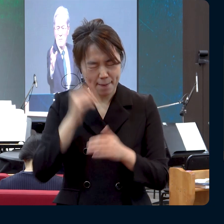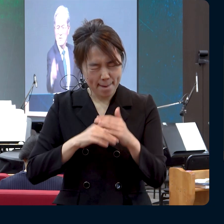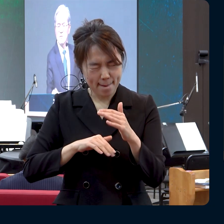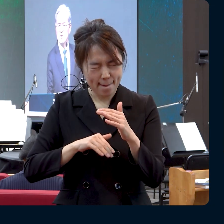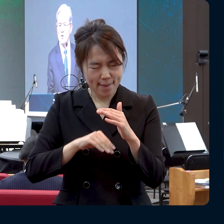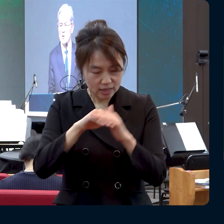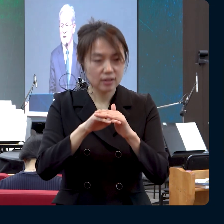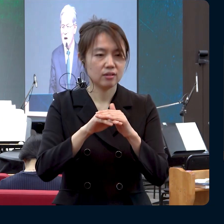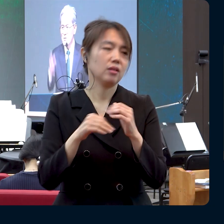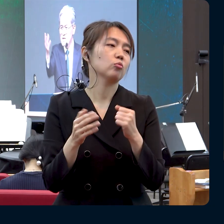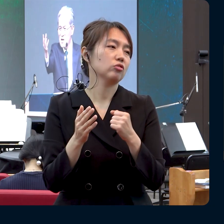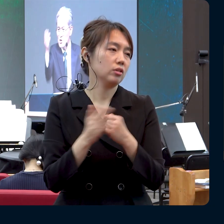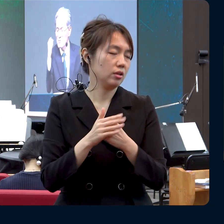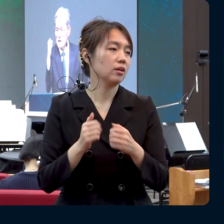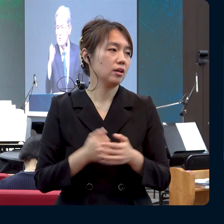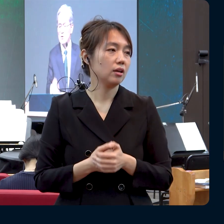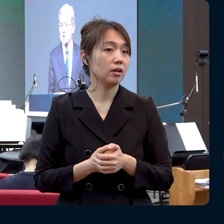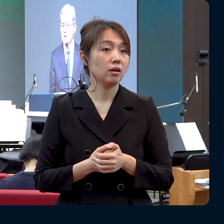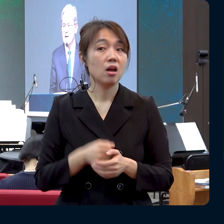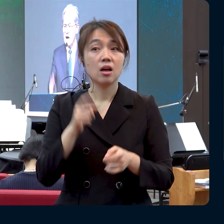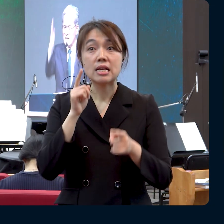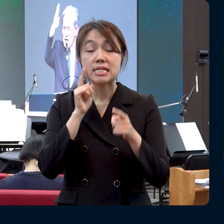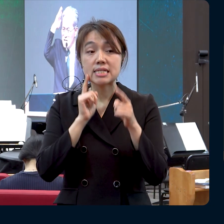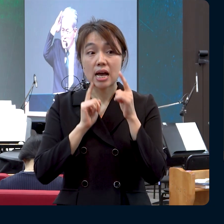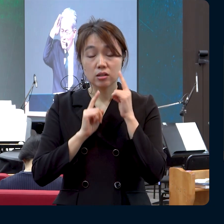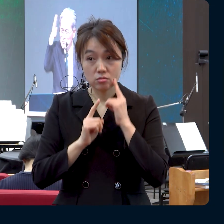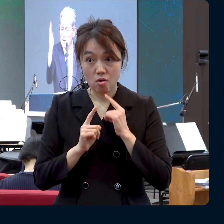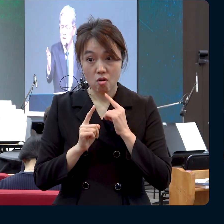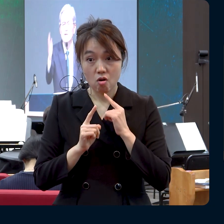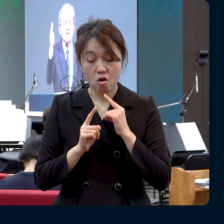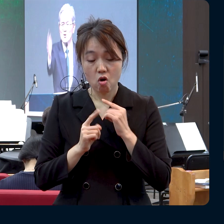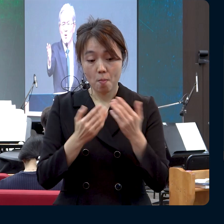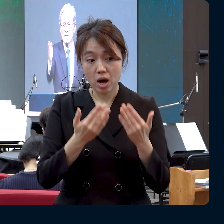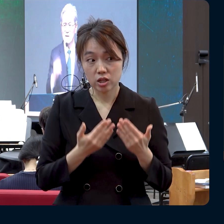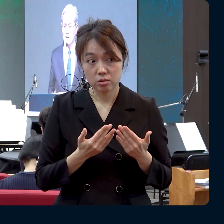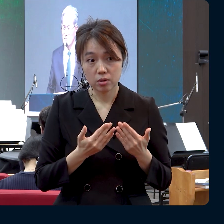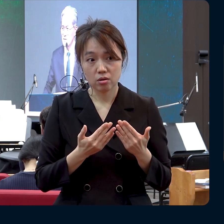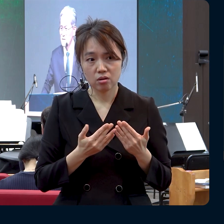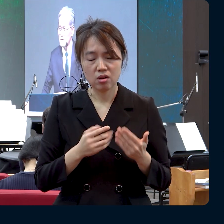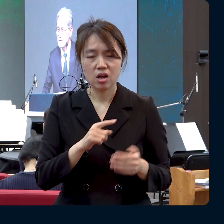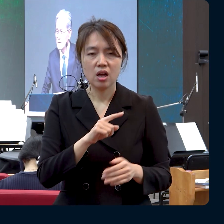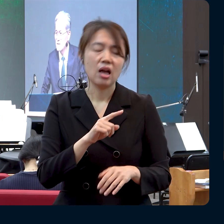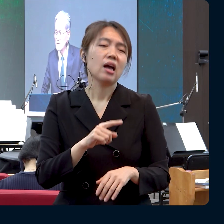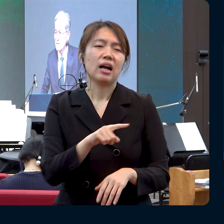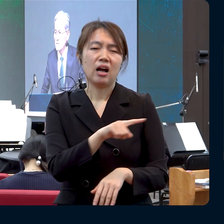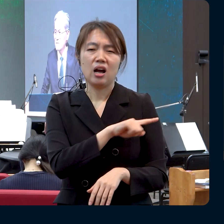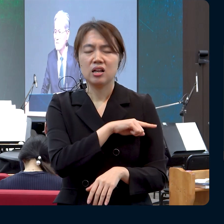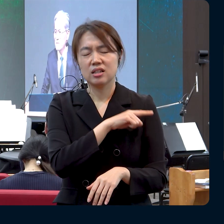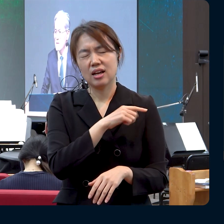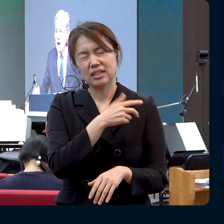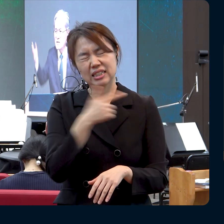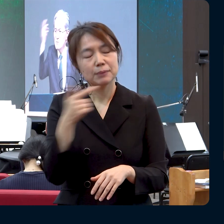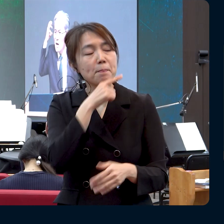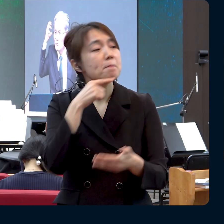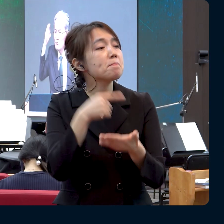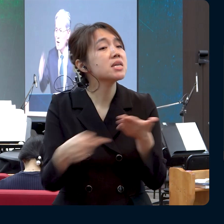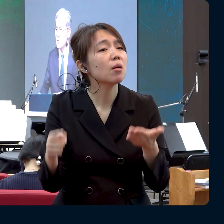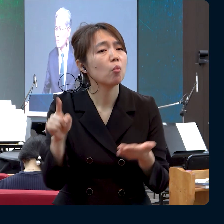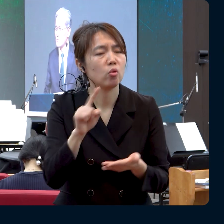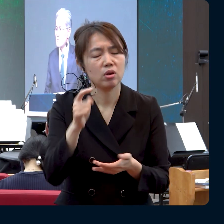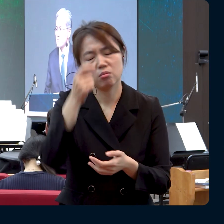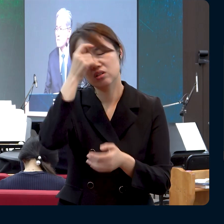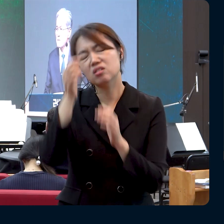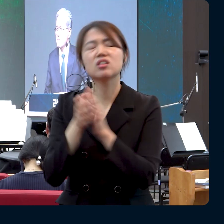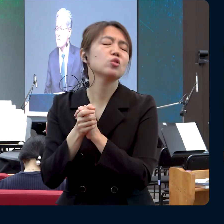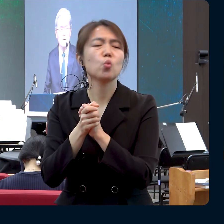왜 나쁘냐면요, 한번 상처를 받으면요 가장 큰 피해는 기도가 안 된다는 거예요. 말씀이 안